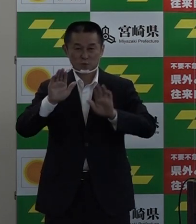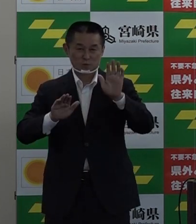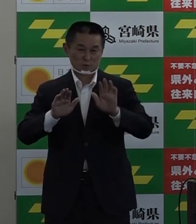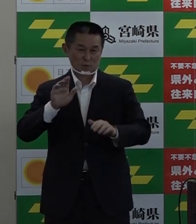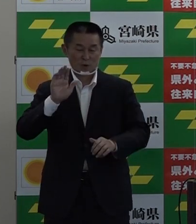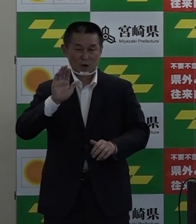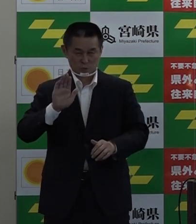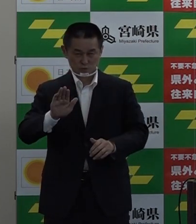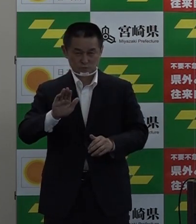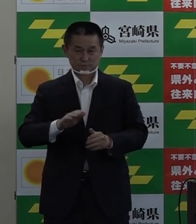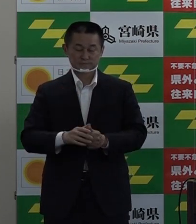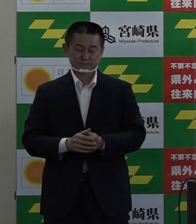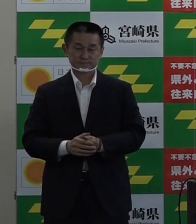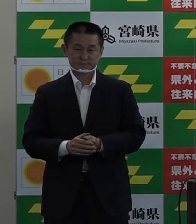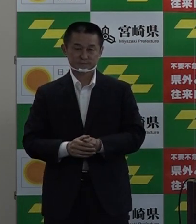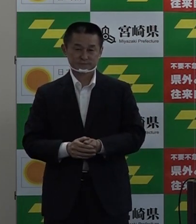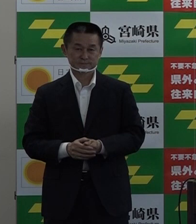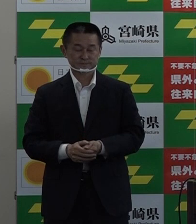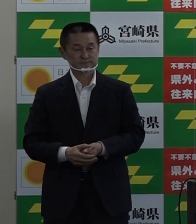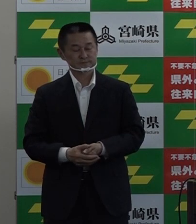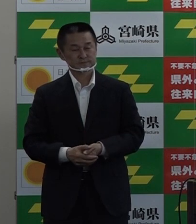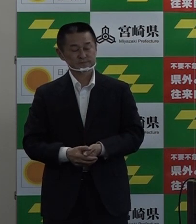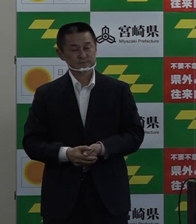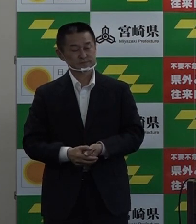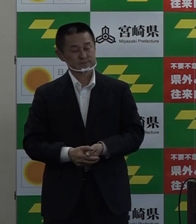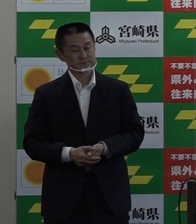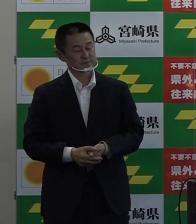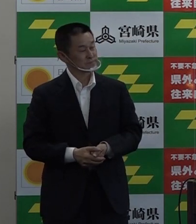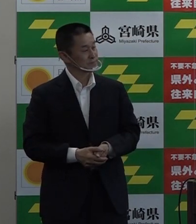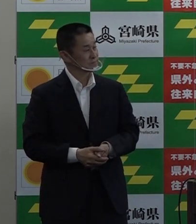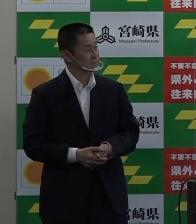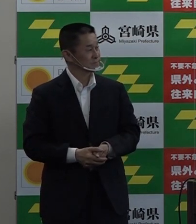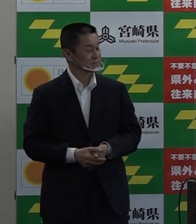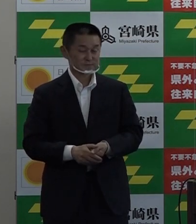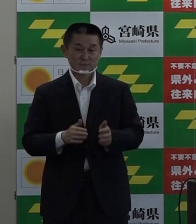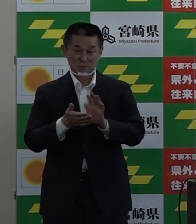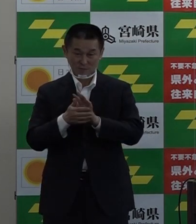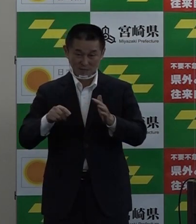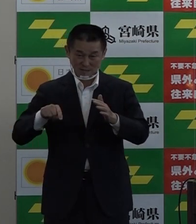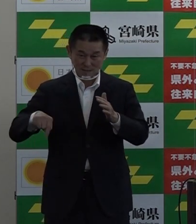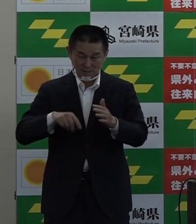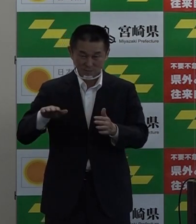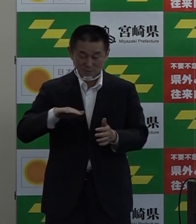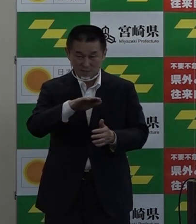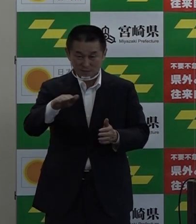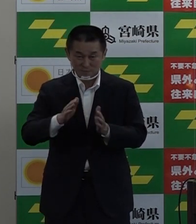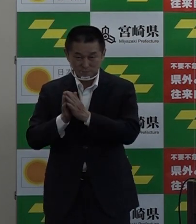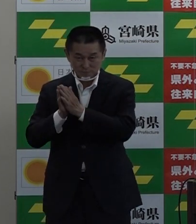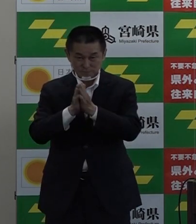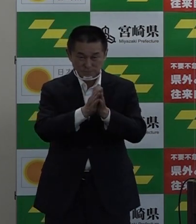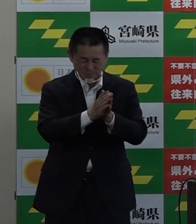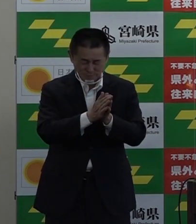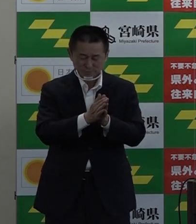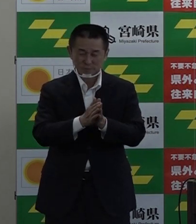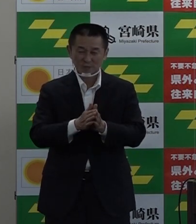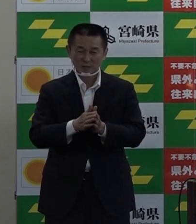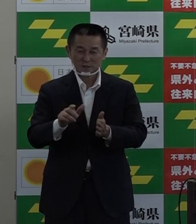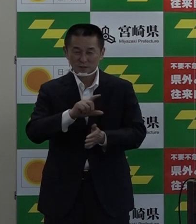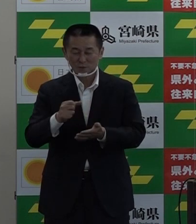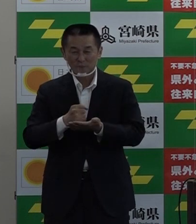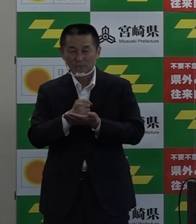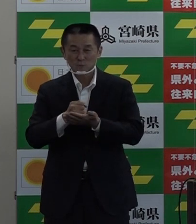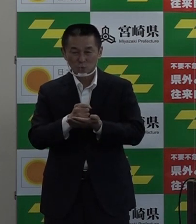考えております。はい、これは県外の皆様にお願いをしているということで、まあ、いろんな事情があ